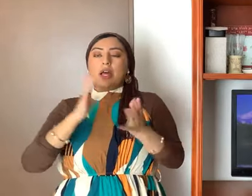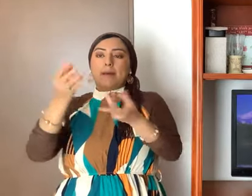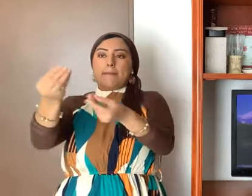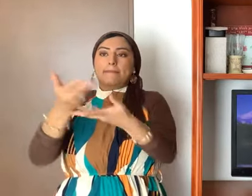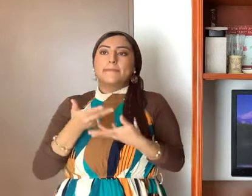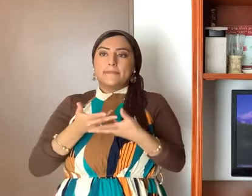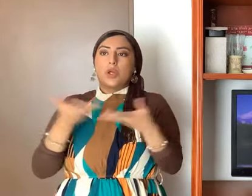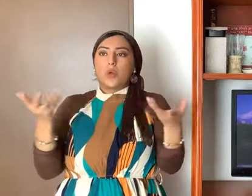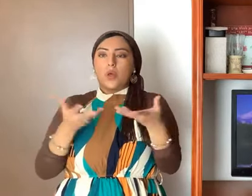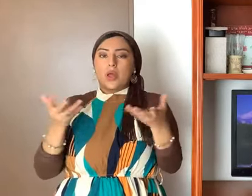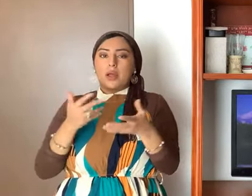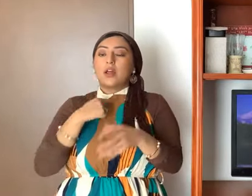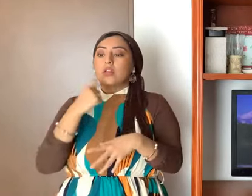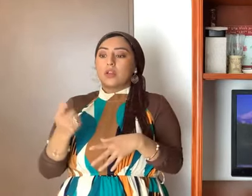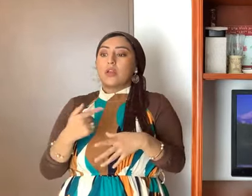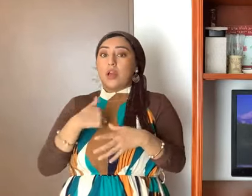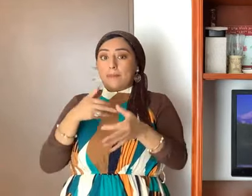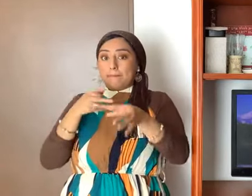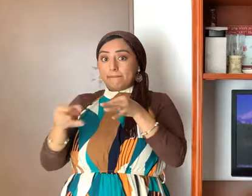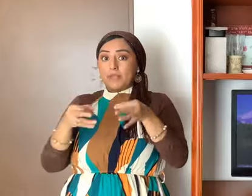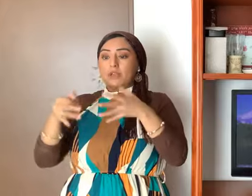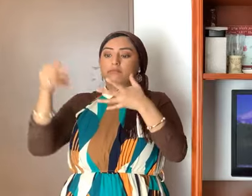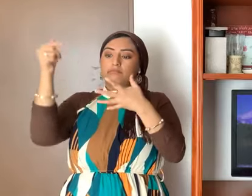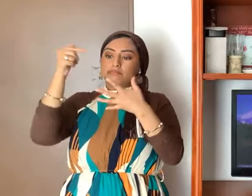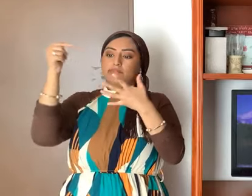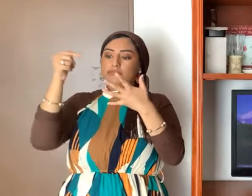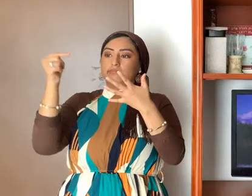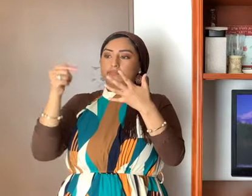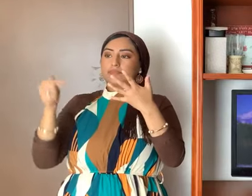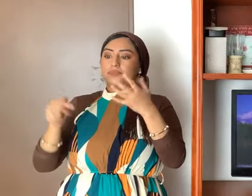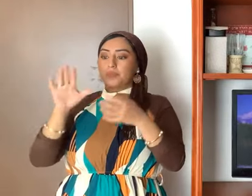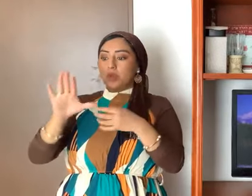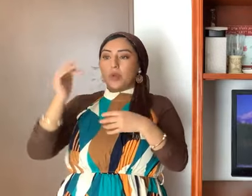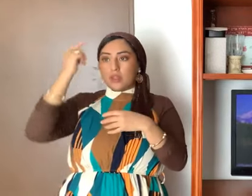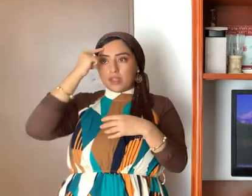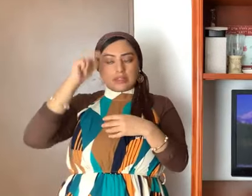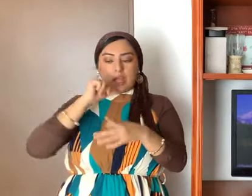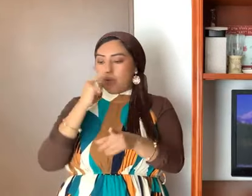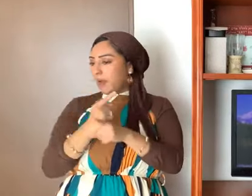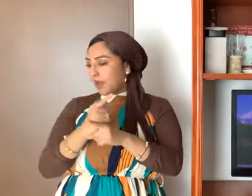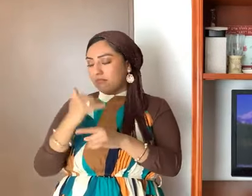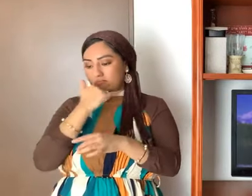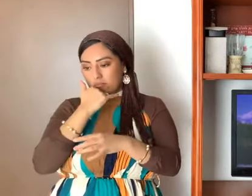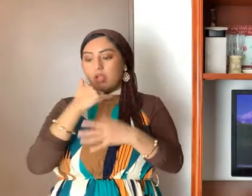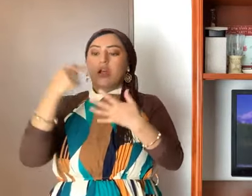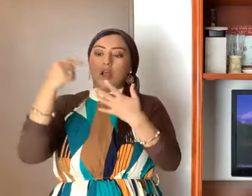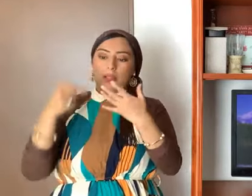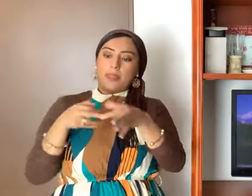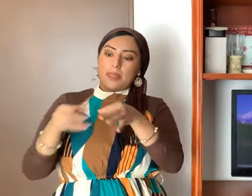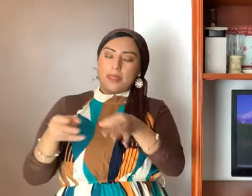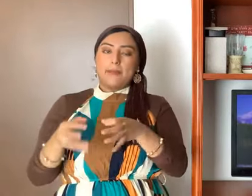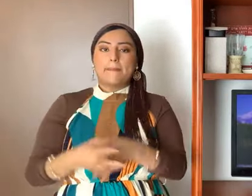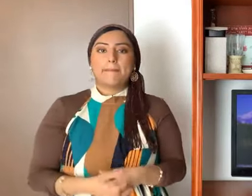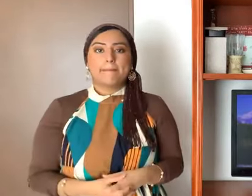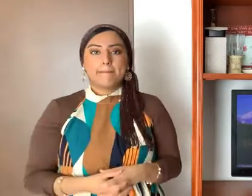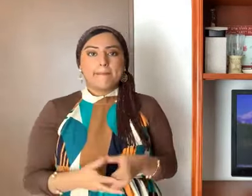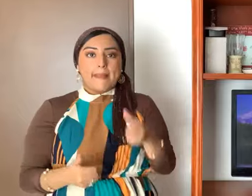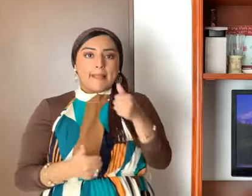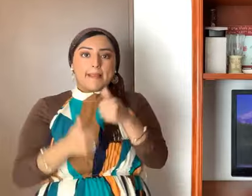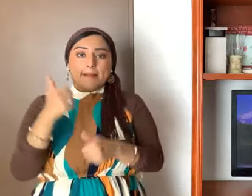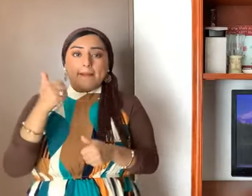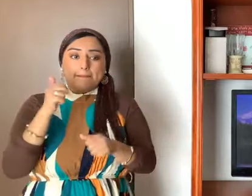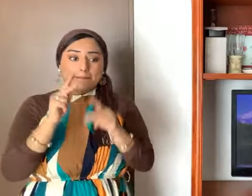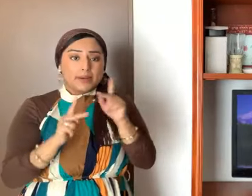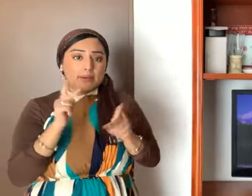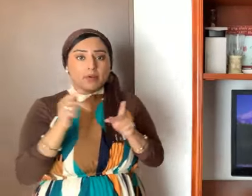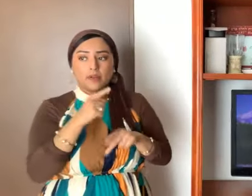Díganme, no, tú no tienes que hacer esto porque tu pensamiento no está correcto. La mayoría de las